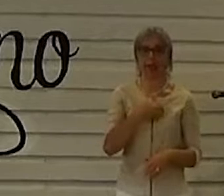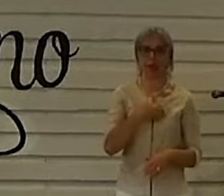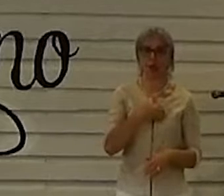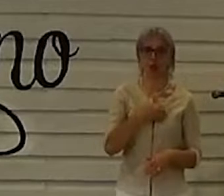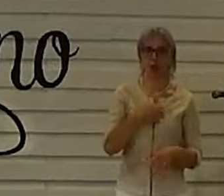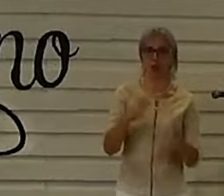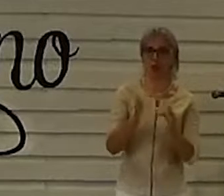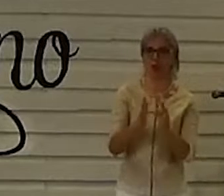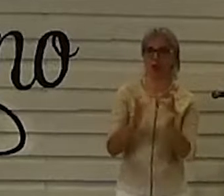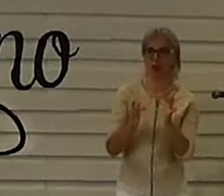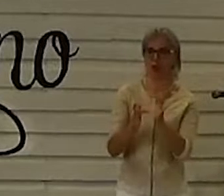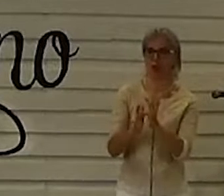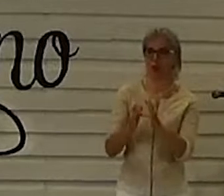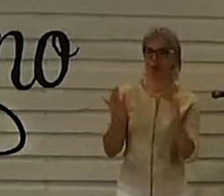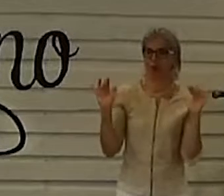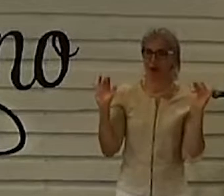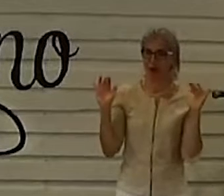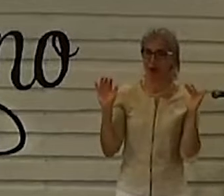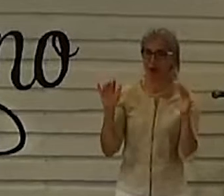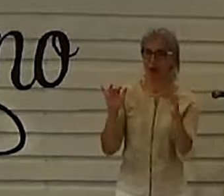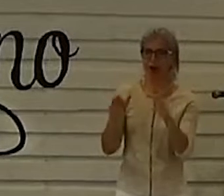Chi si avvicinava a lui?